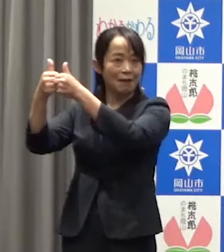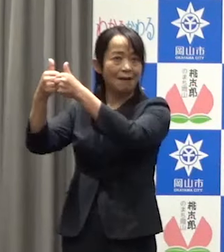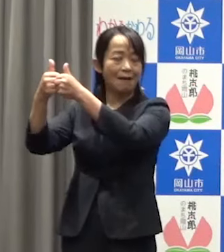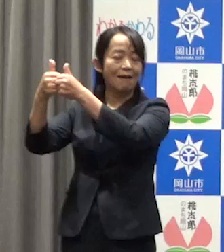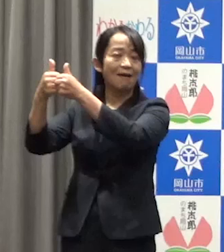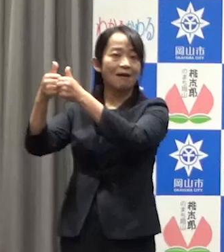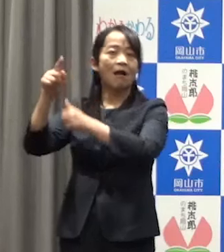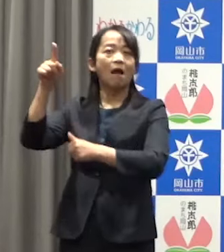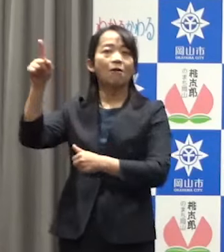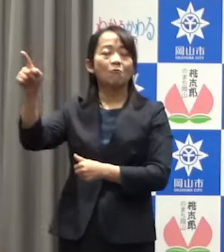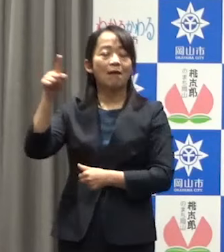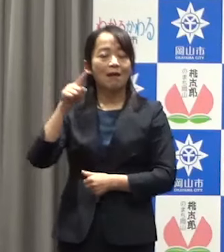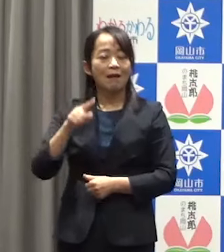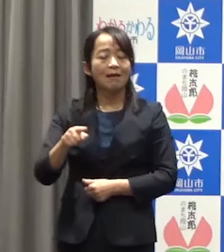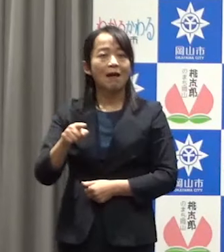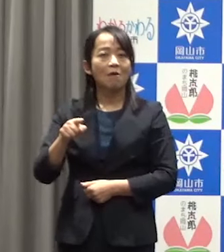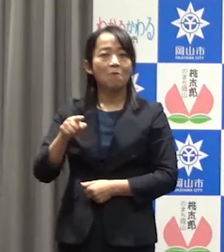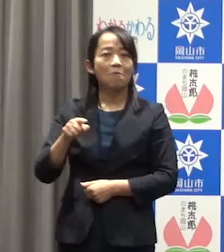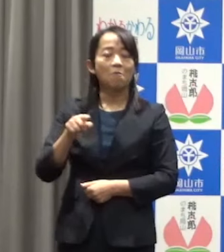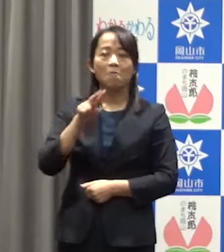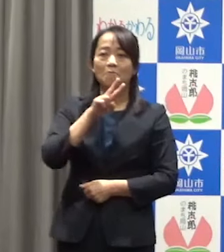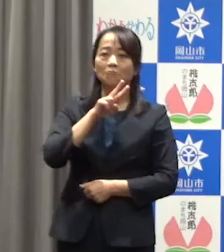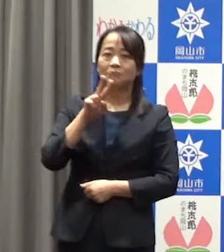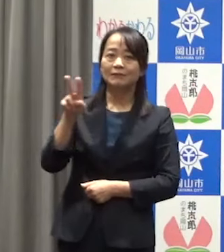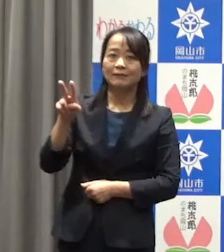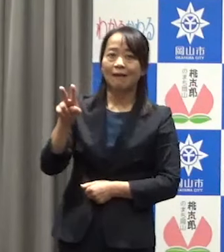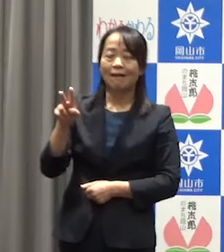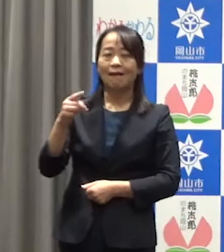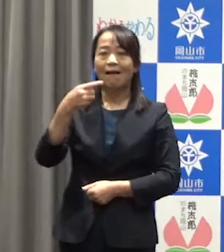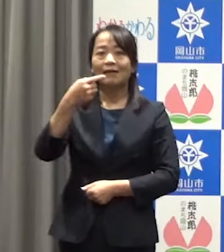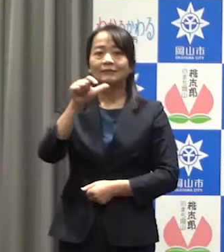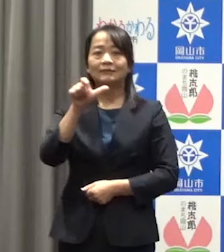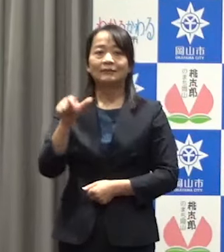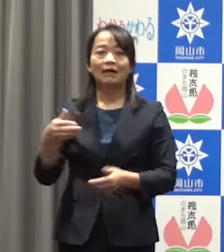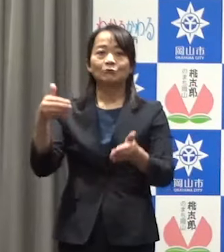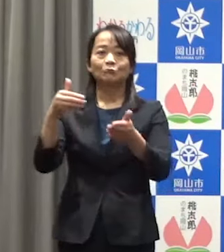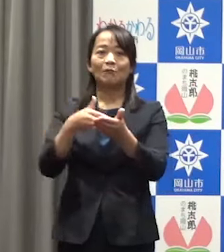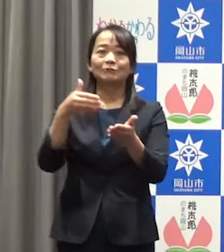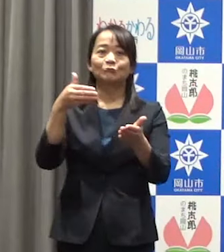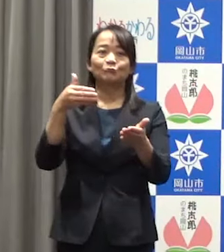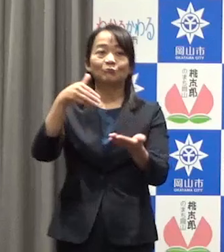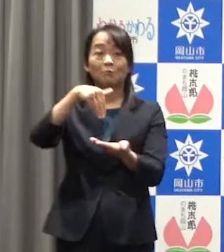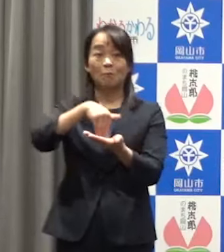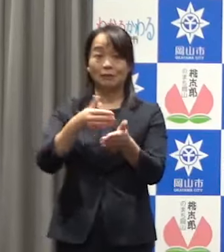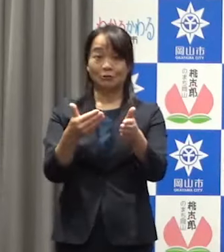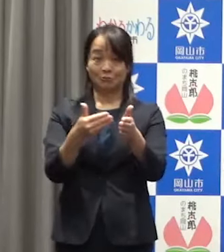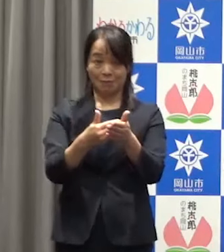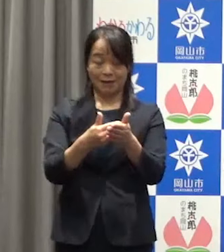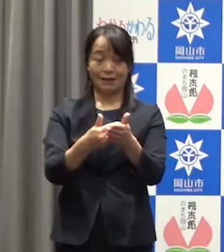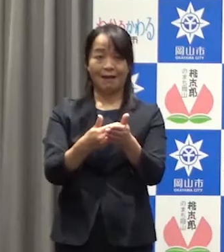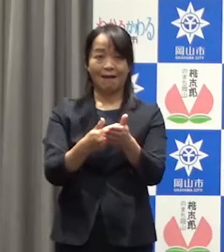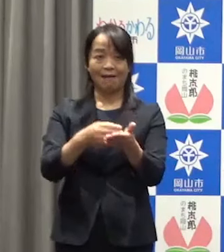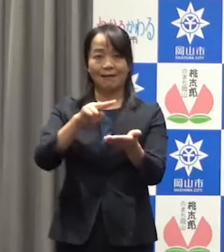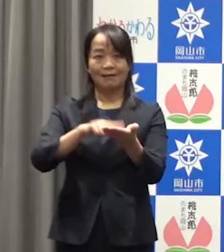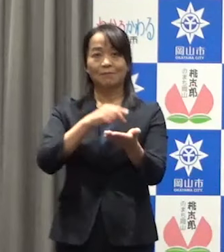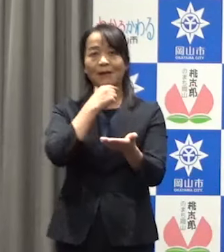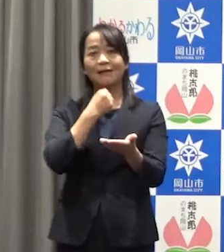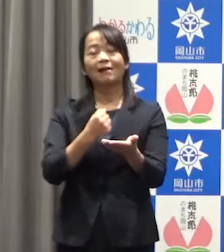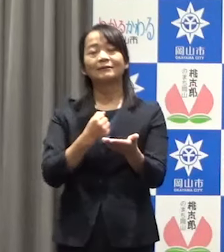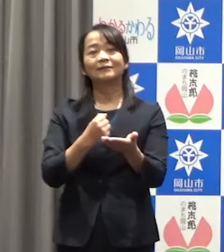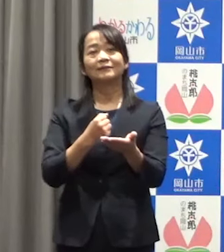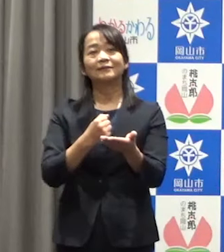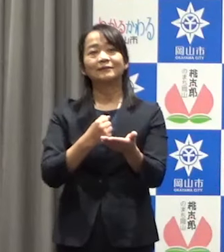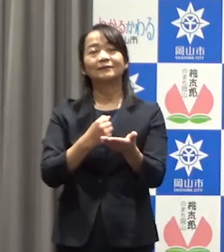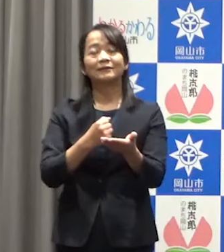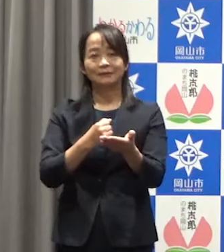して、もう1月中には判断をしていきたいと思います。1月にはもう一度こういう